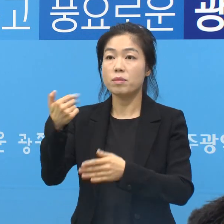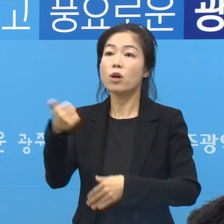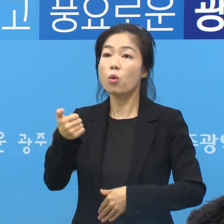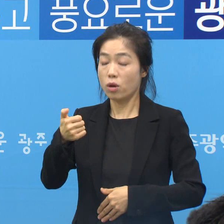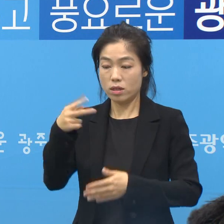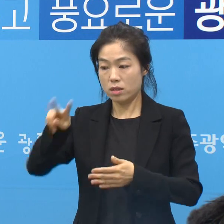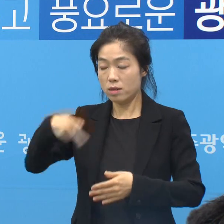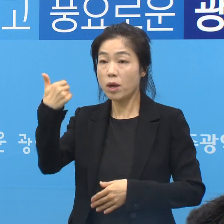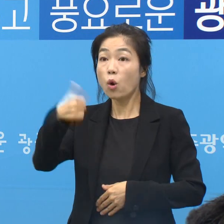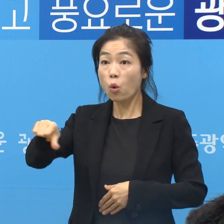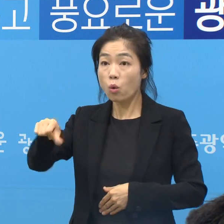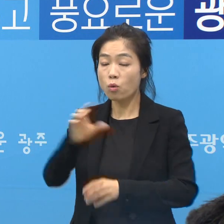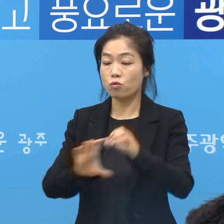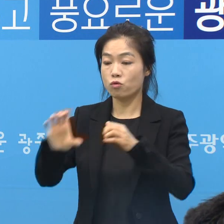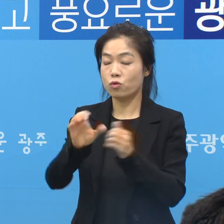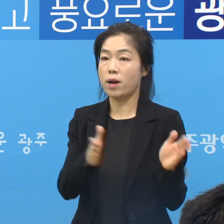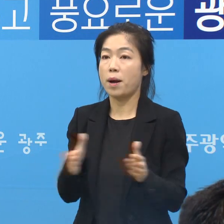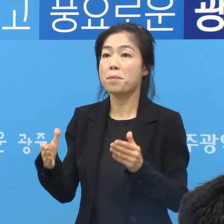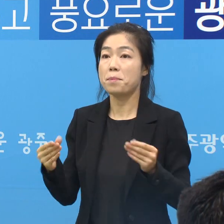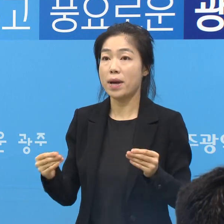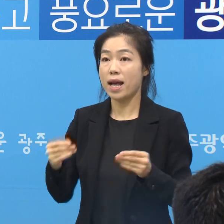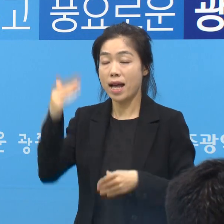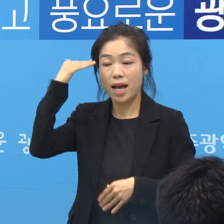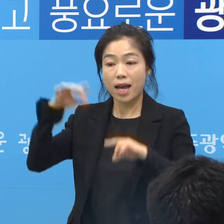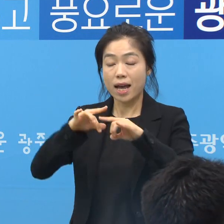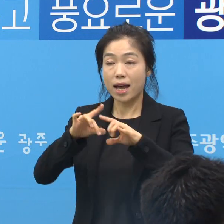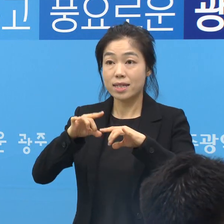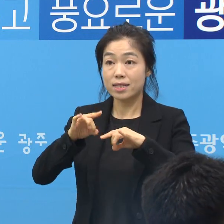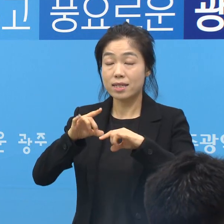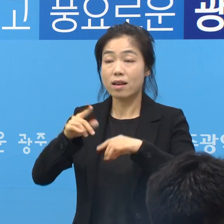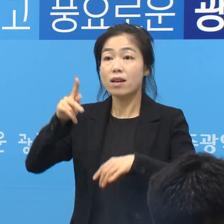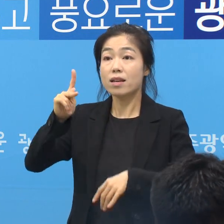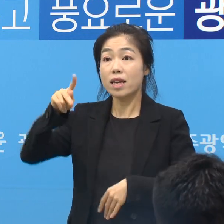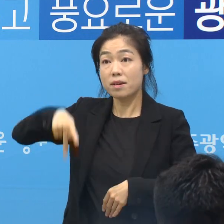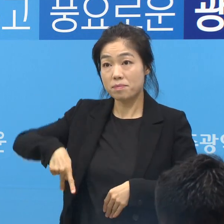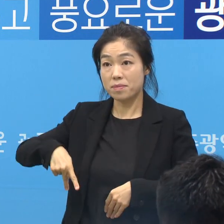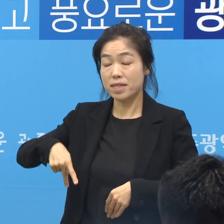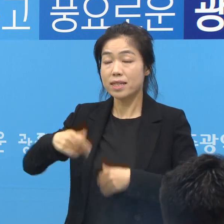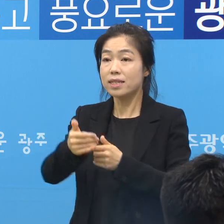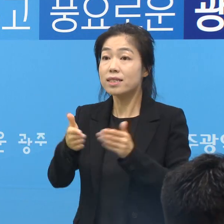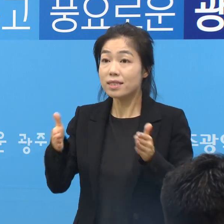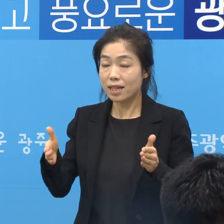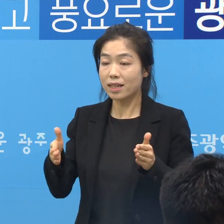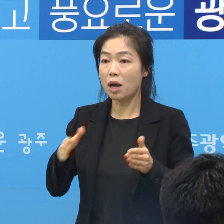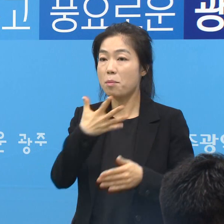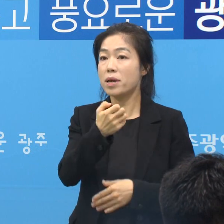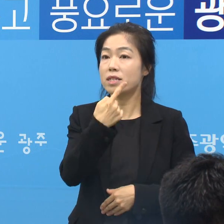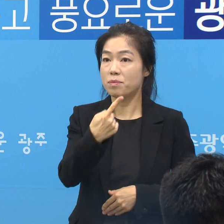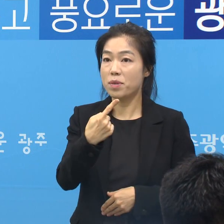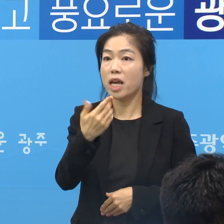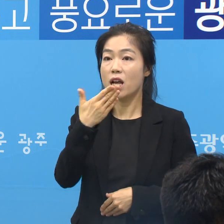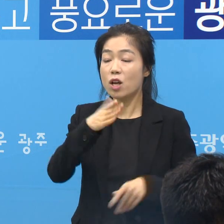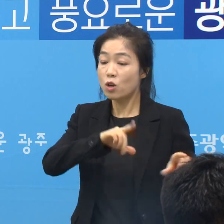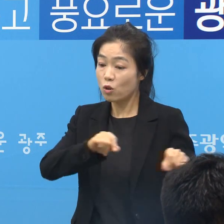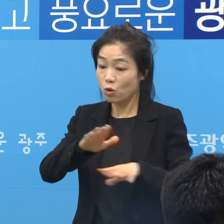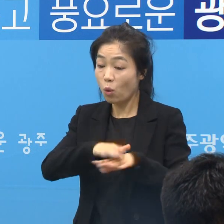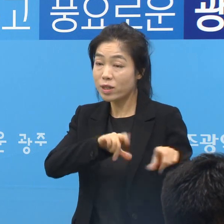205실이 추가 확보됐습니다. 한전 KPS가 82실, 농식부 공무원